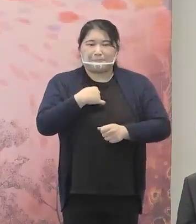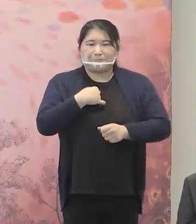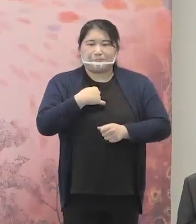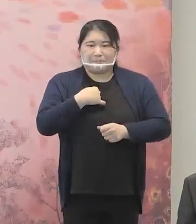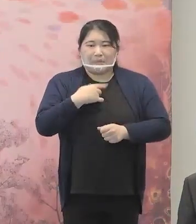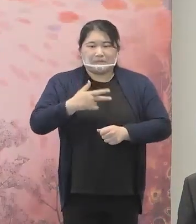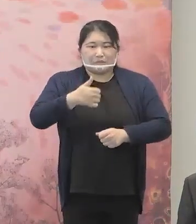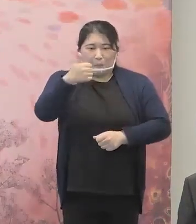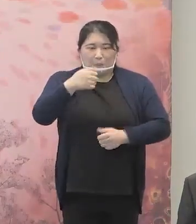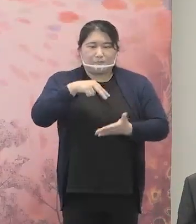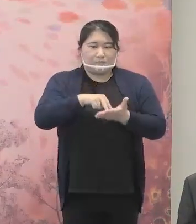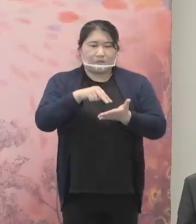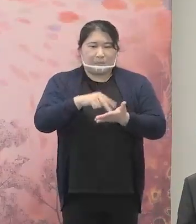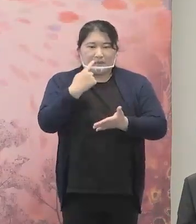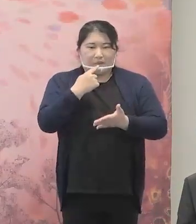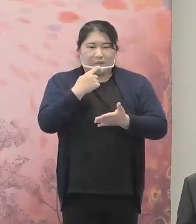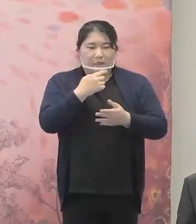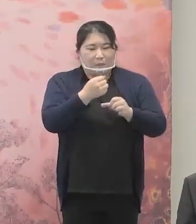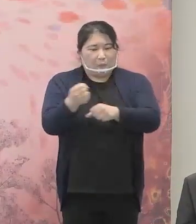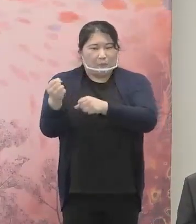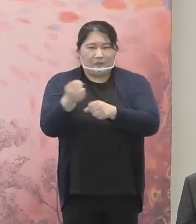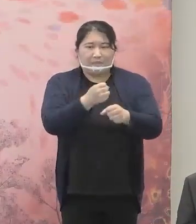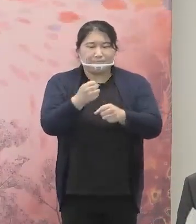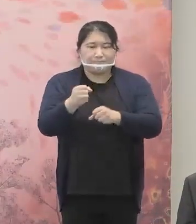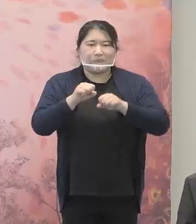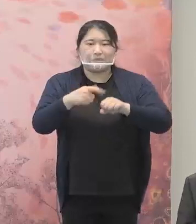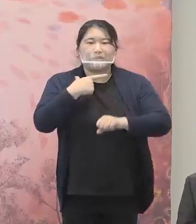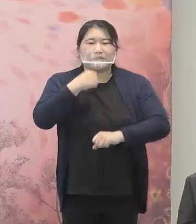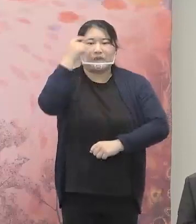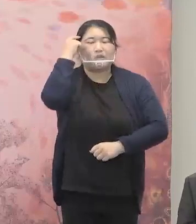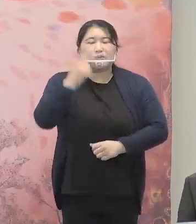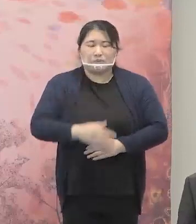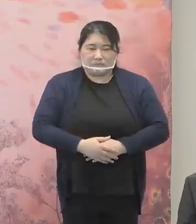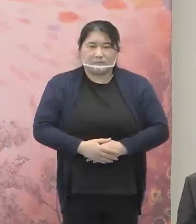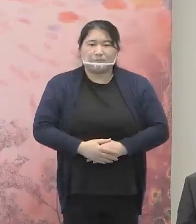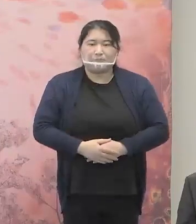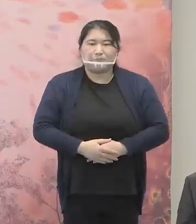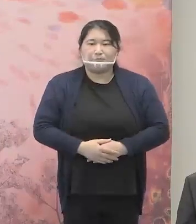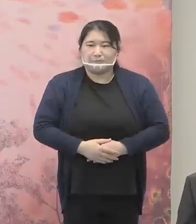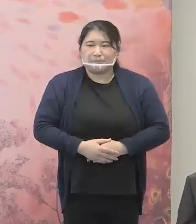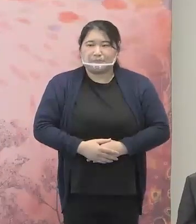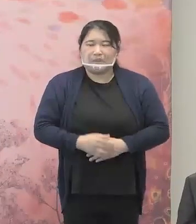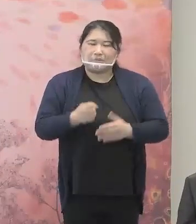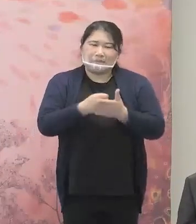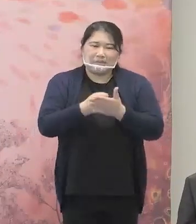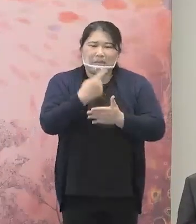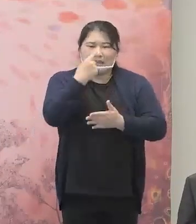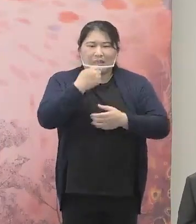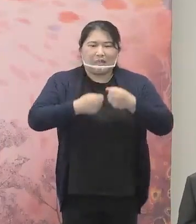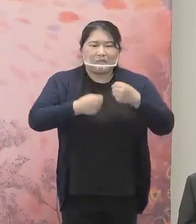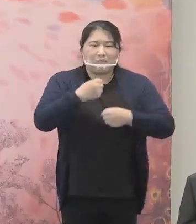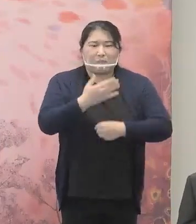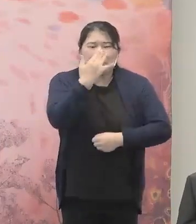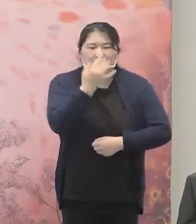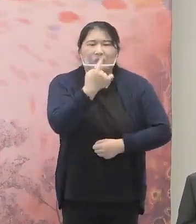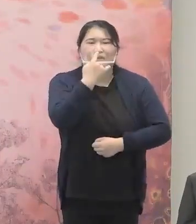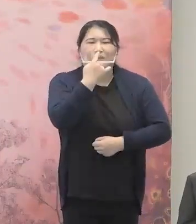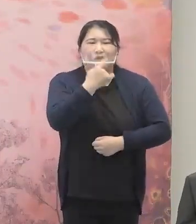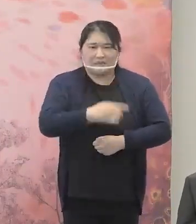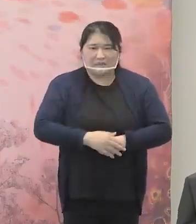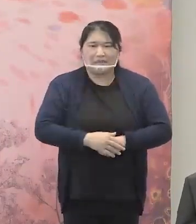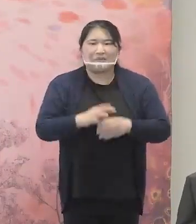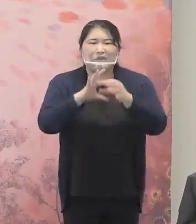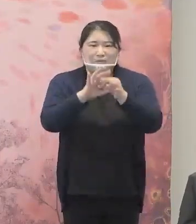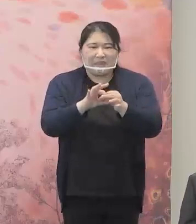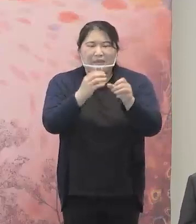ぜひ応援に、お邪魔させていただいて激励に努めたいと思っておりますので、残念ながら私走るのはあまり得意でないので、